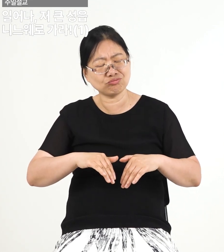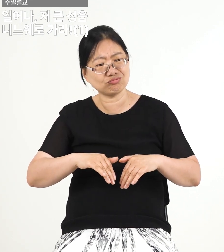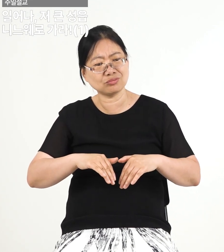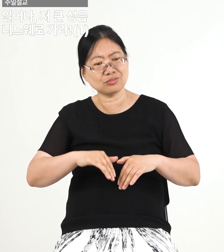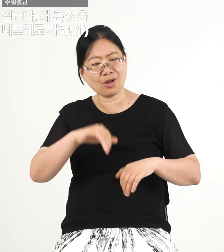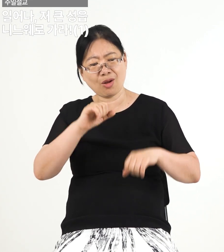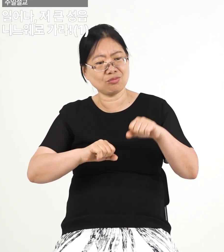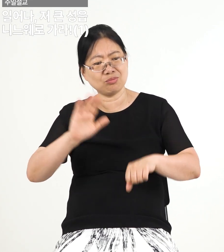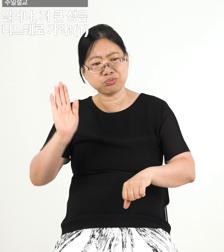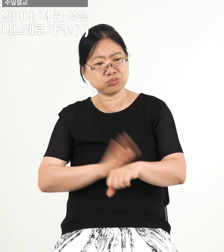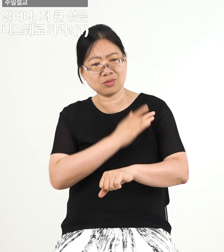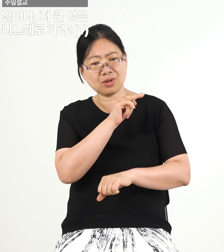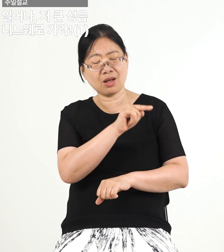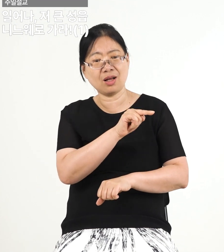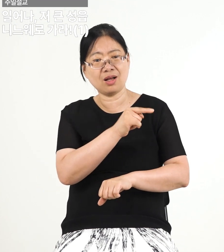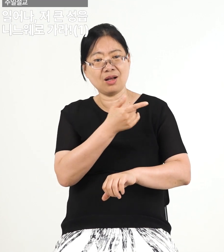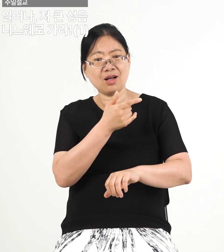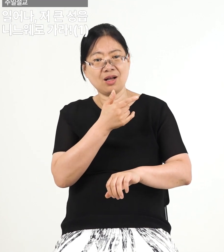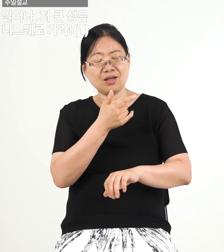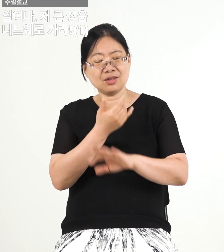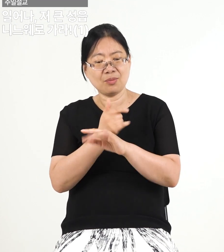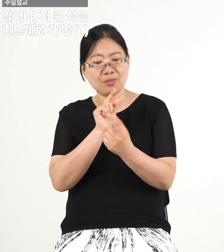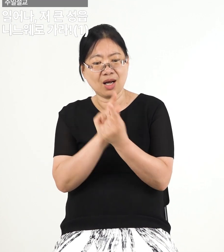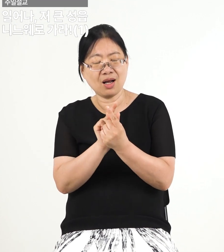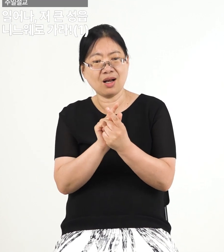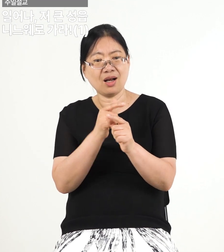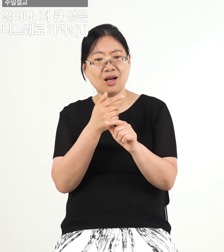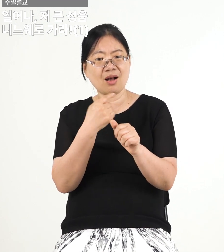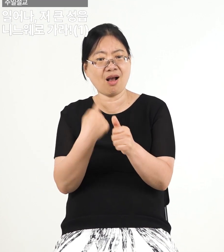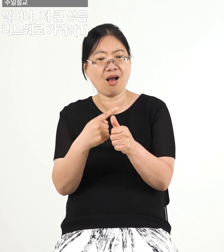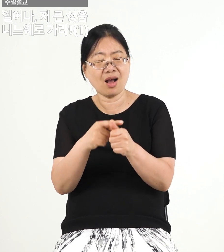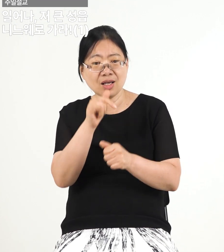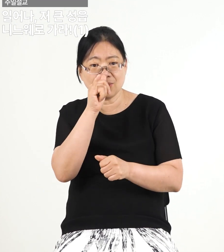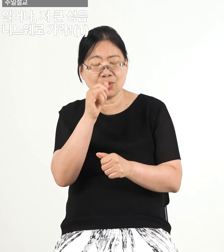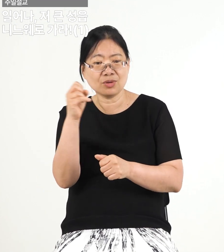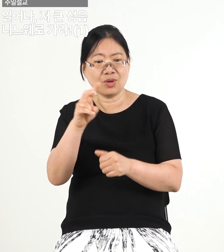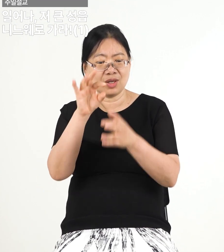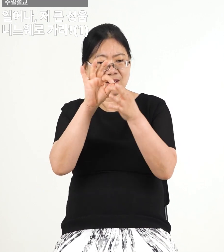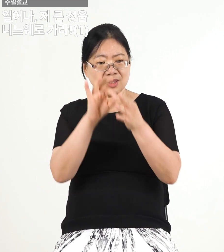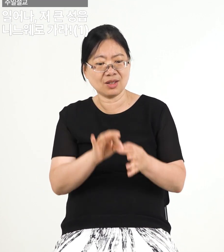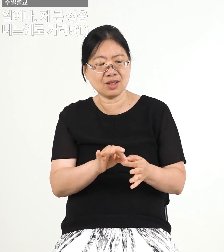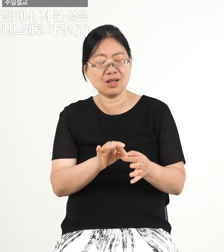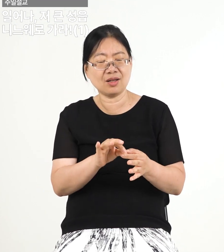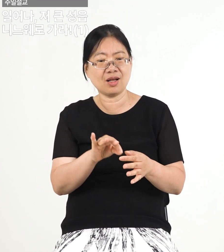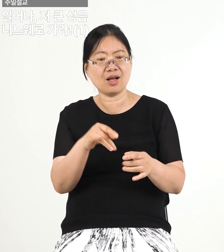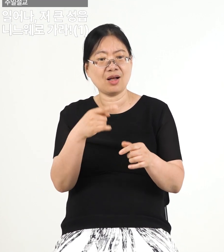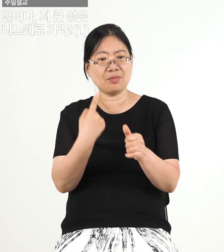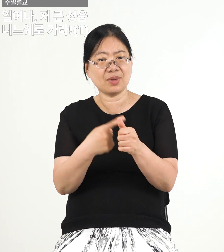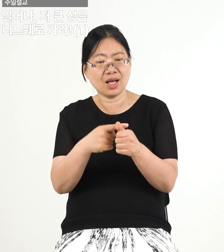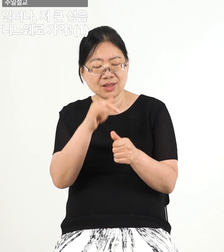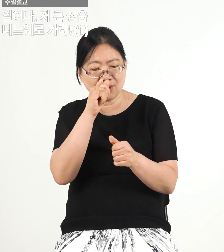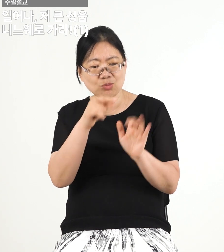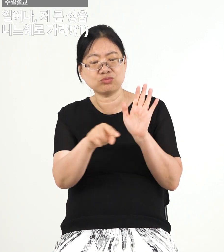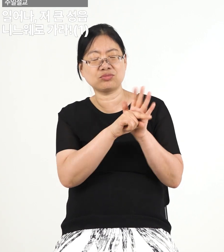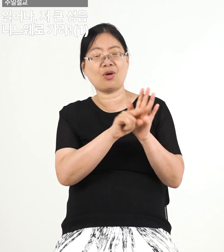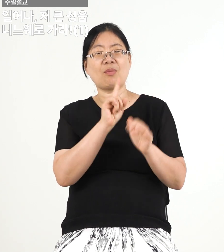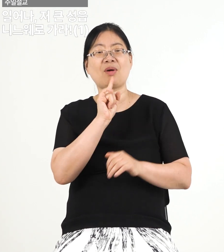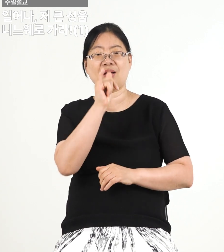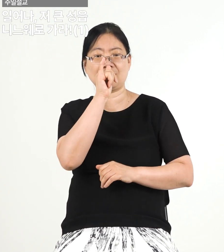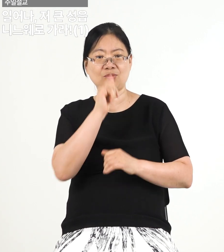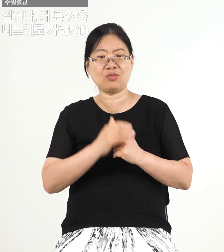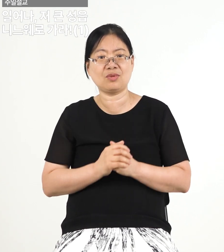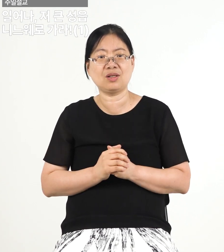될까? 만나면 나무 험 얘기하고 그냥 계속 비판하고 부정적인